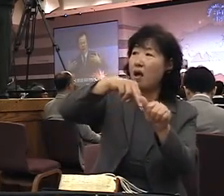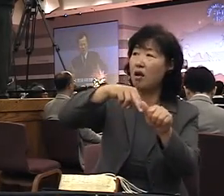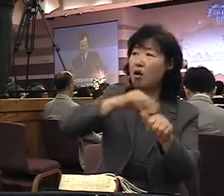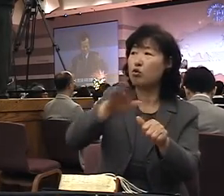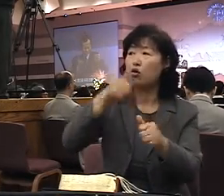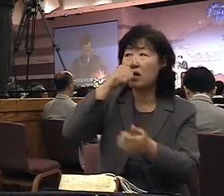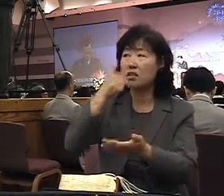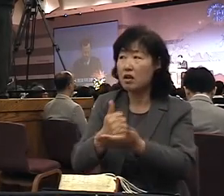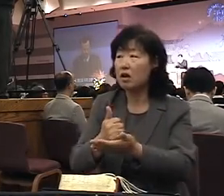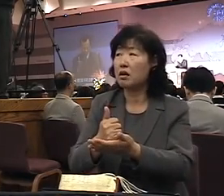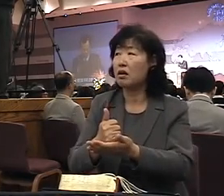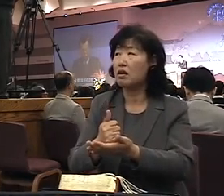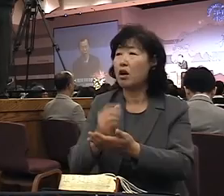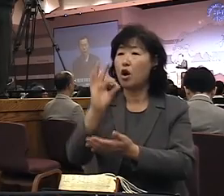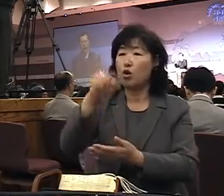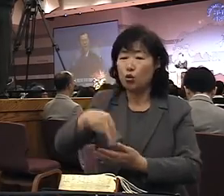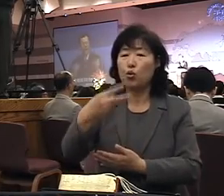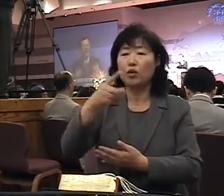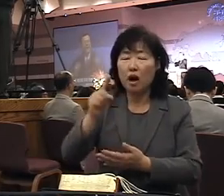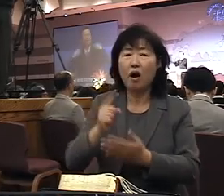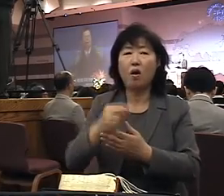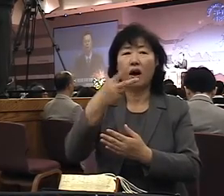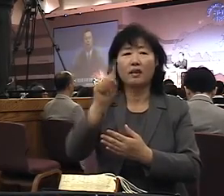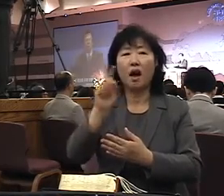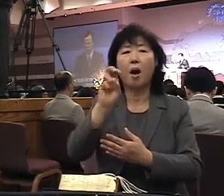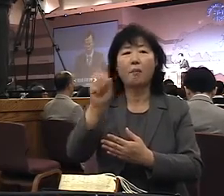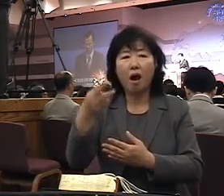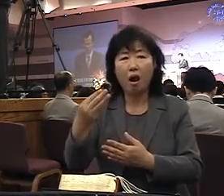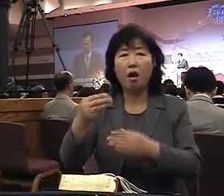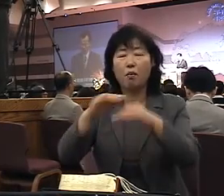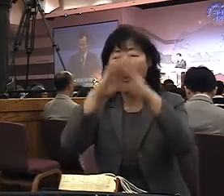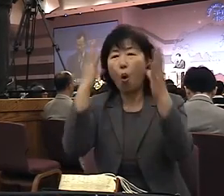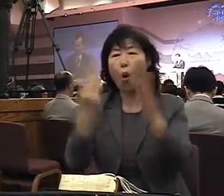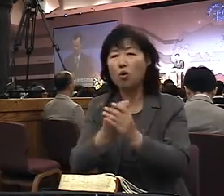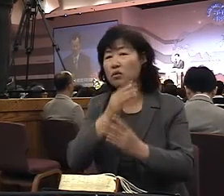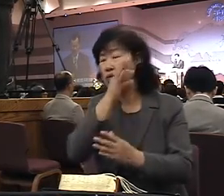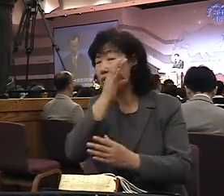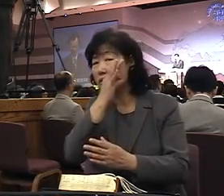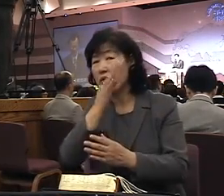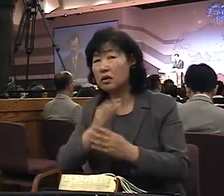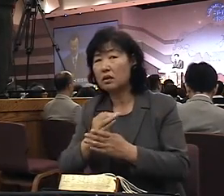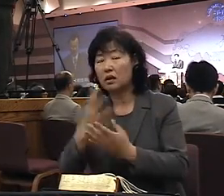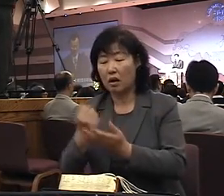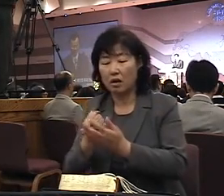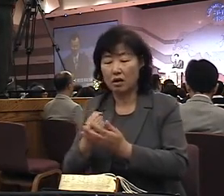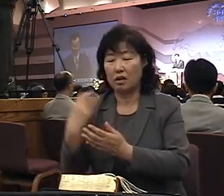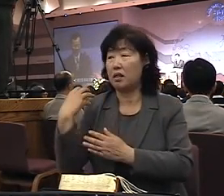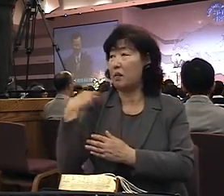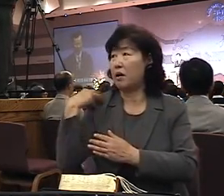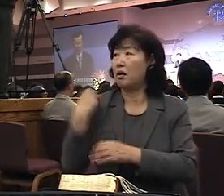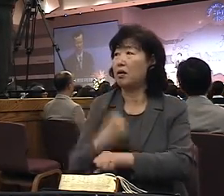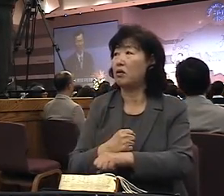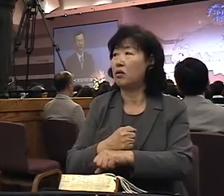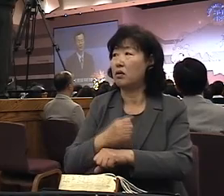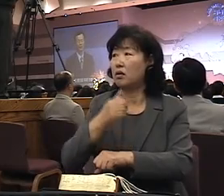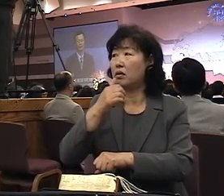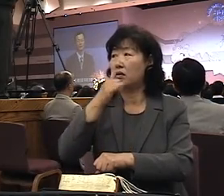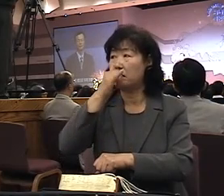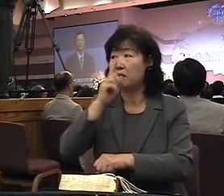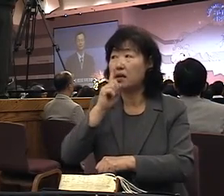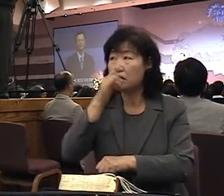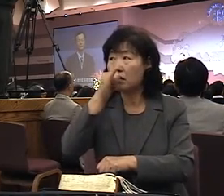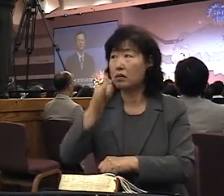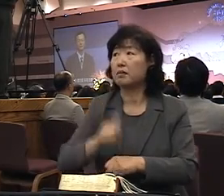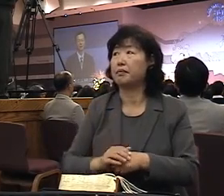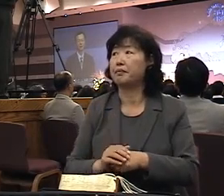우리 죄를 이 유다와 다말과 나의 모든 수치거리를 담당하셨으리라고 말씀하고 있는 것입니다.